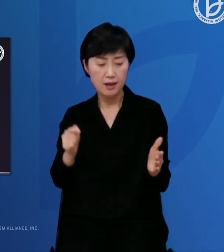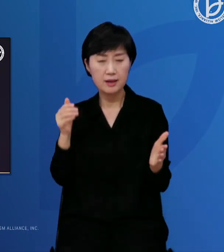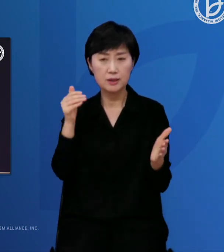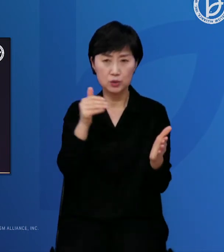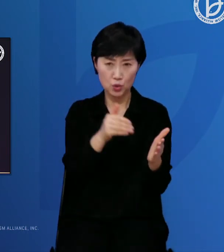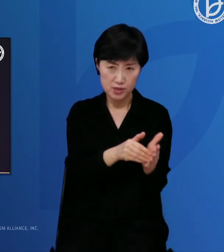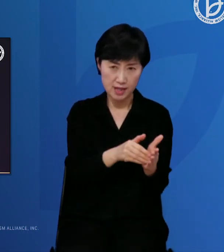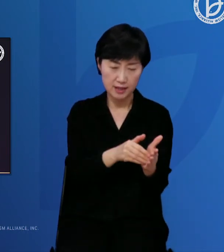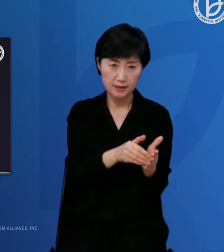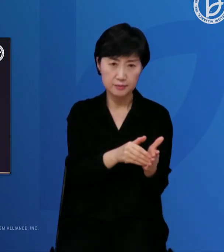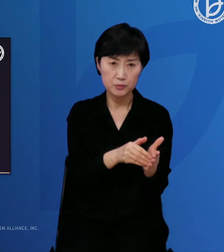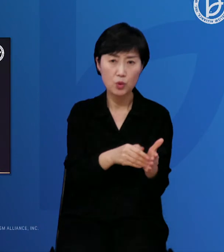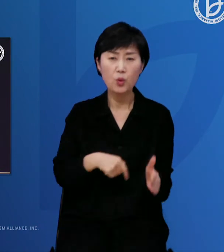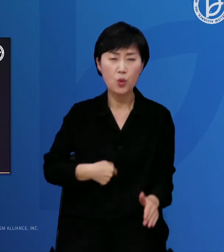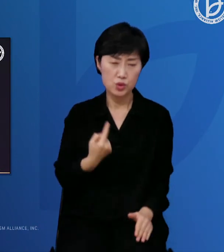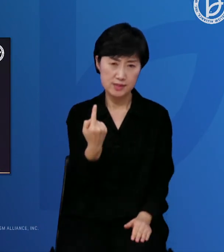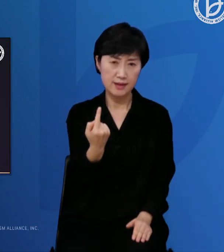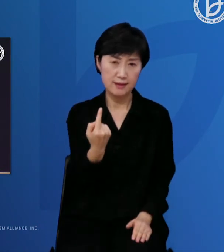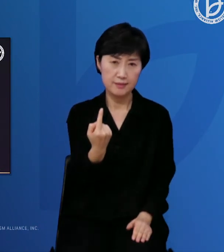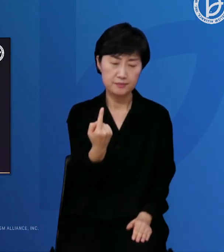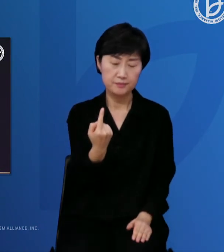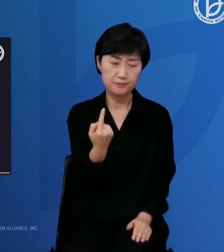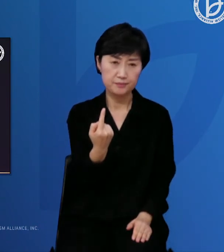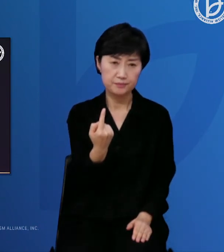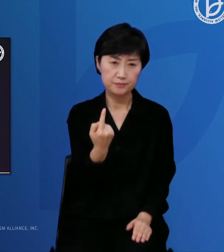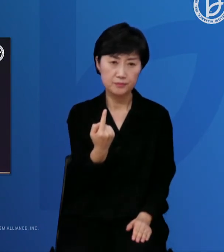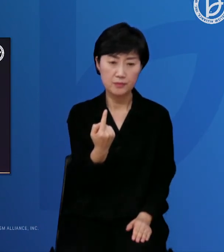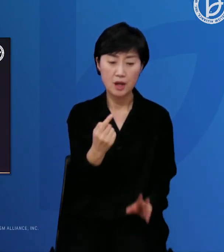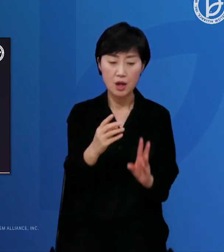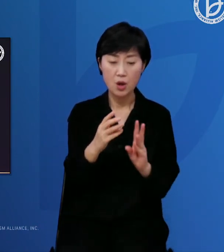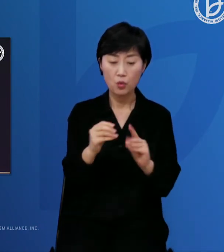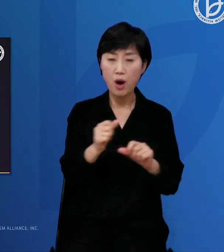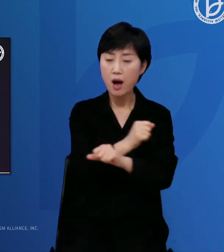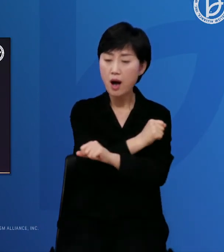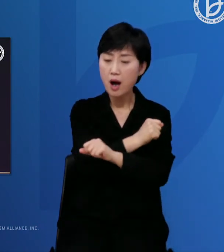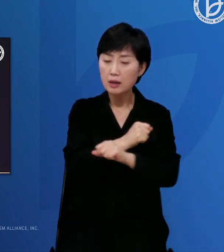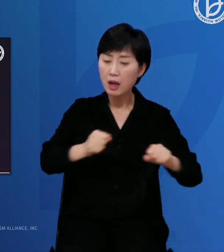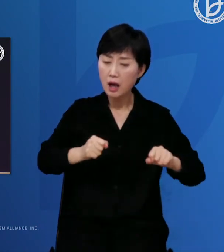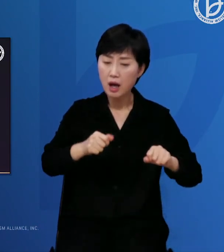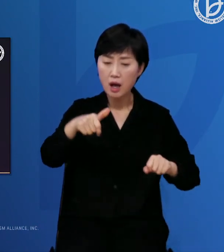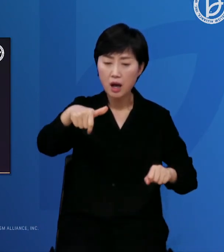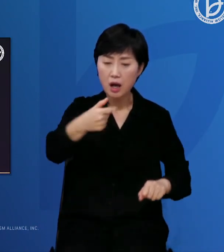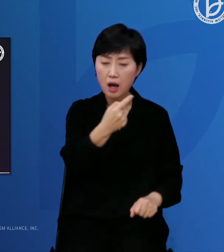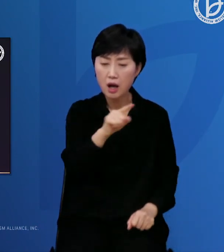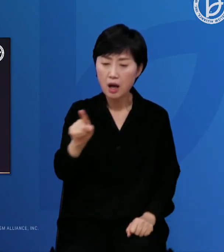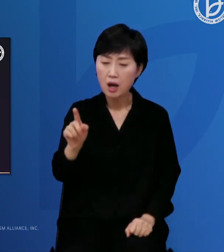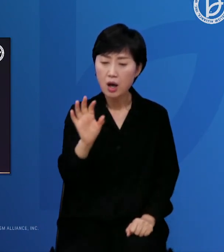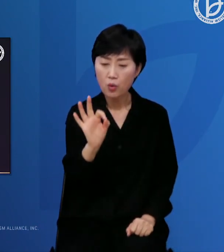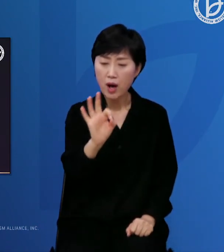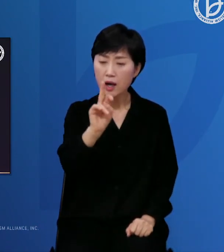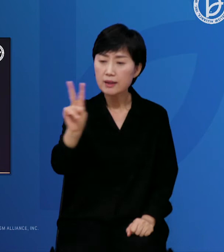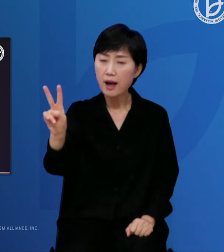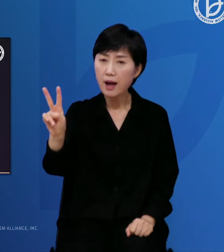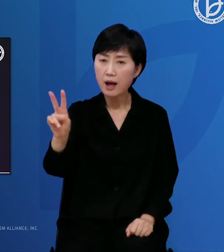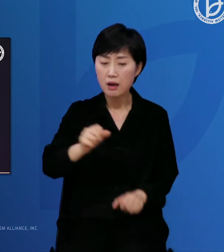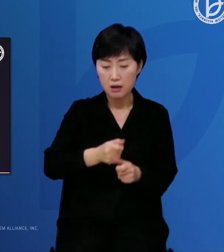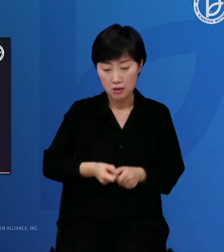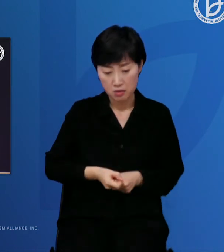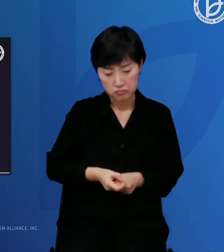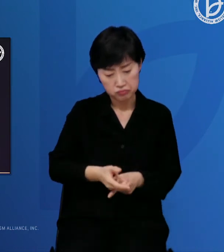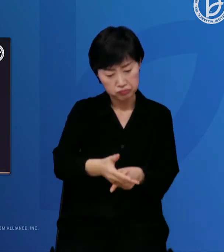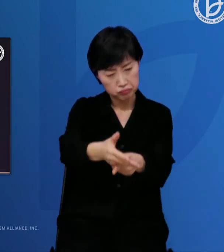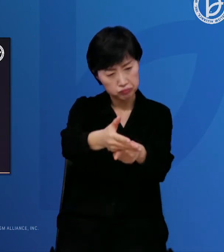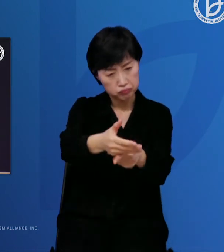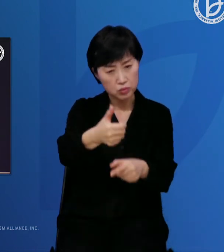he was led into the wilderness. 그 광야 크기가 한 57km나 된다고 그래요. And they say